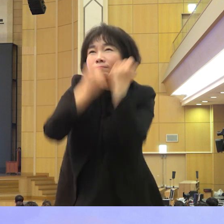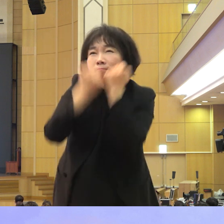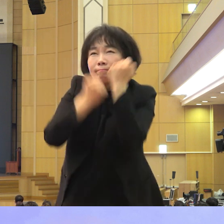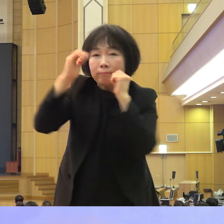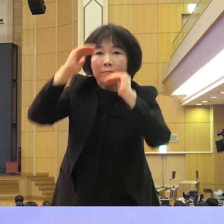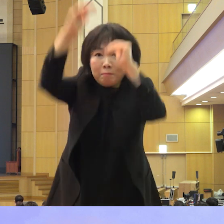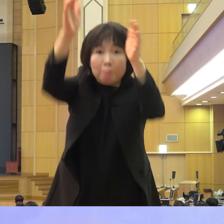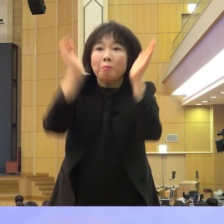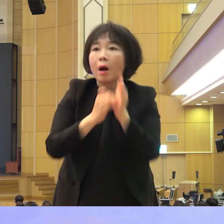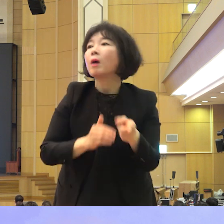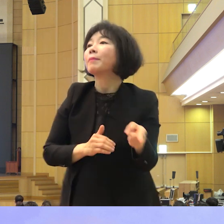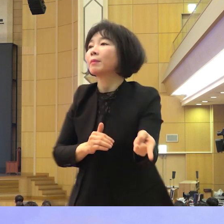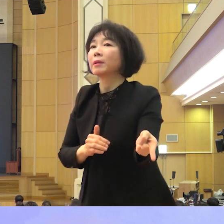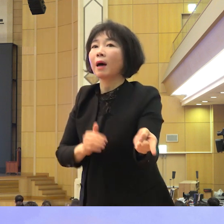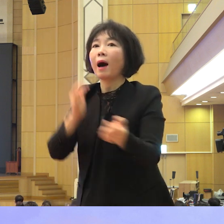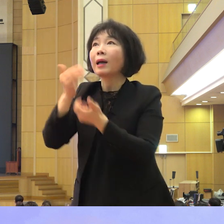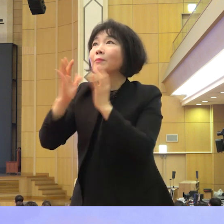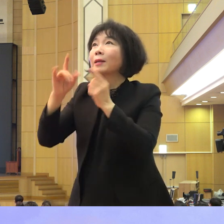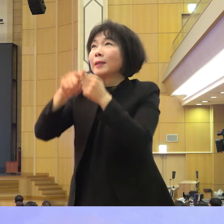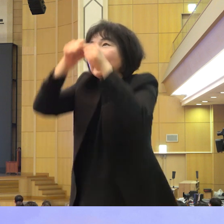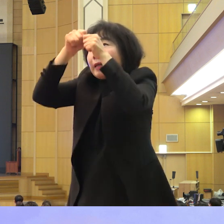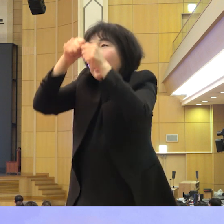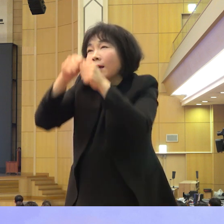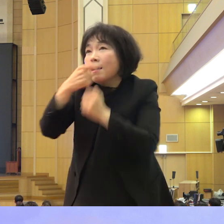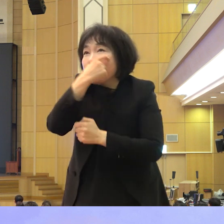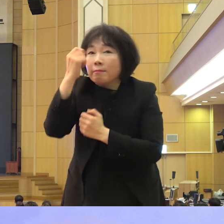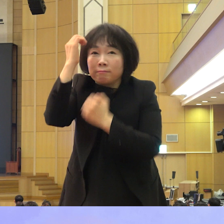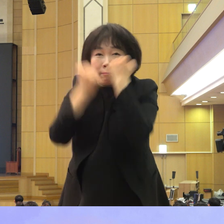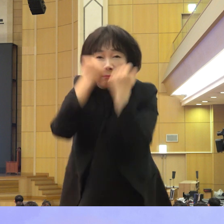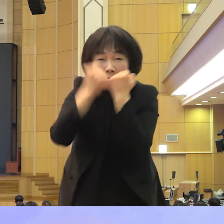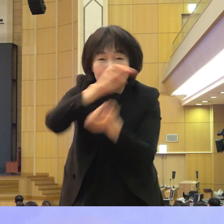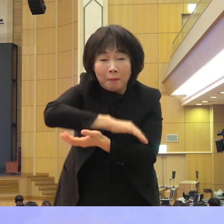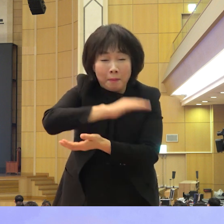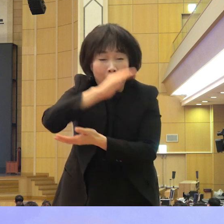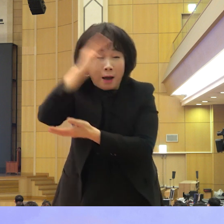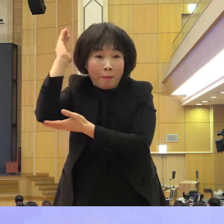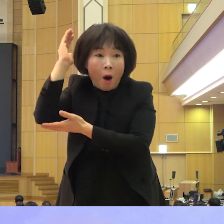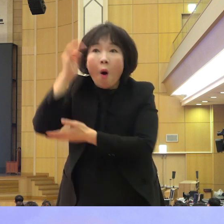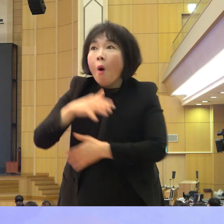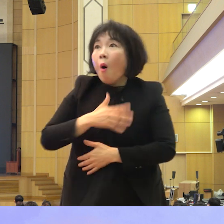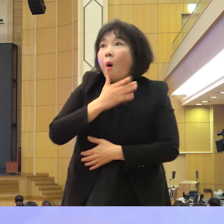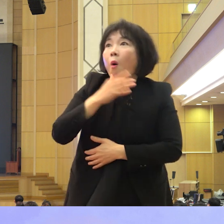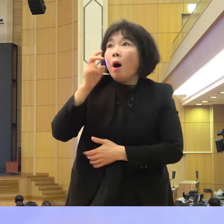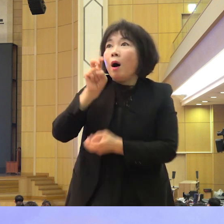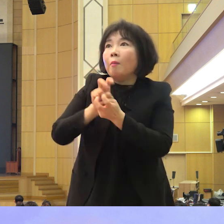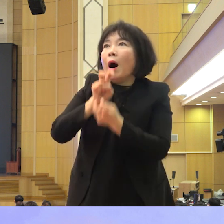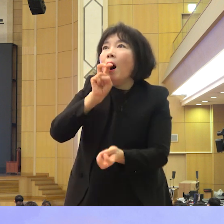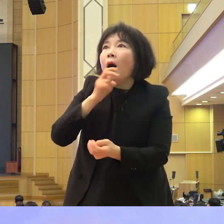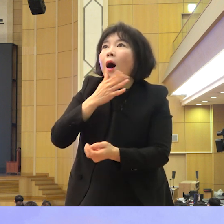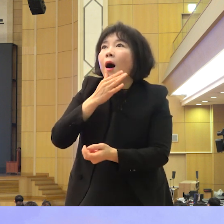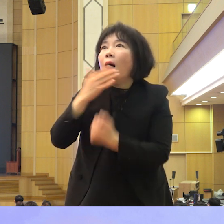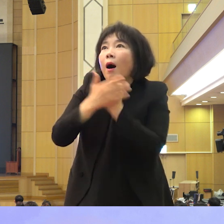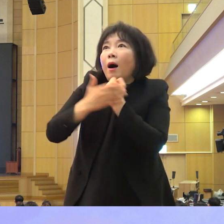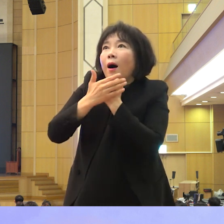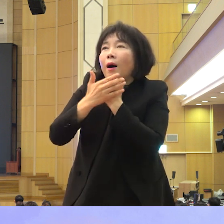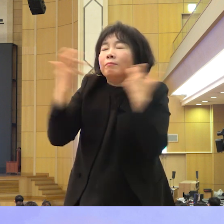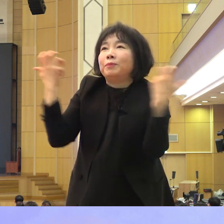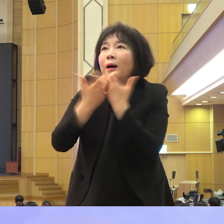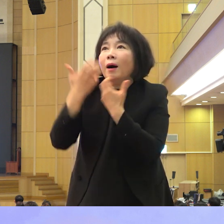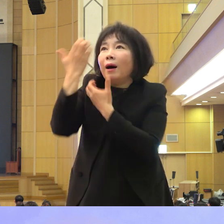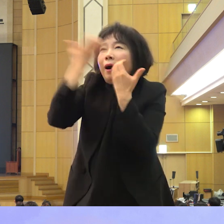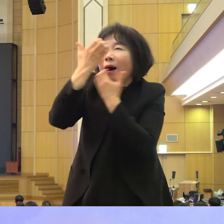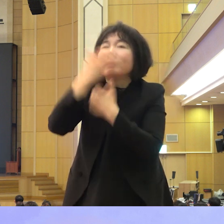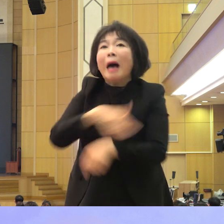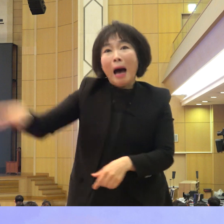율법과 하나님 나라에 대해서 증거하는데 모세의 율법을 가지고, 율법의 말씀을 지금 증거하고 있죠.